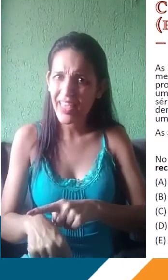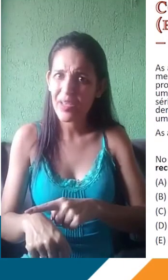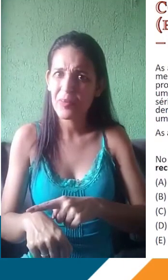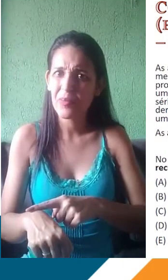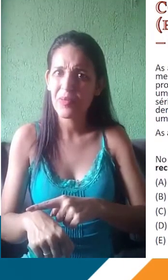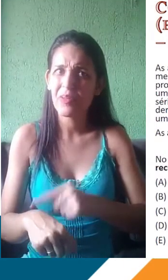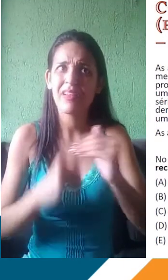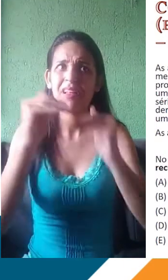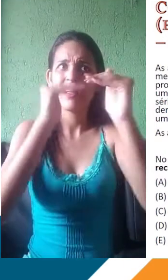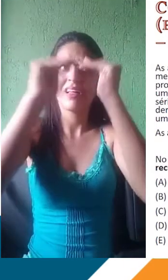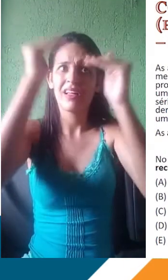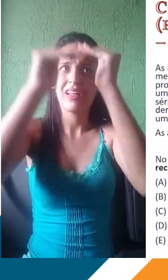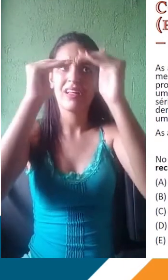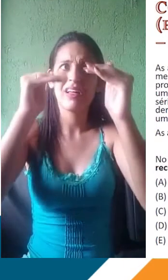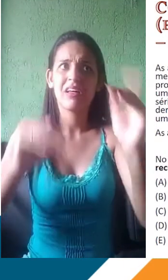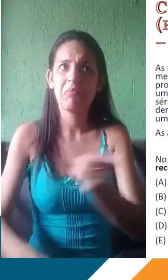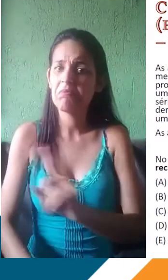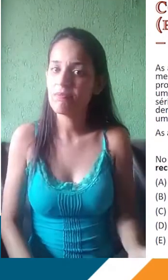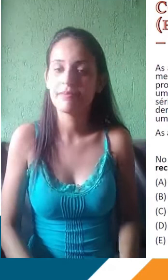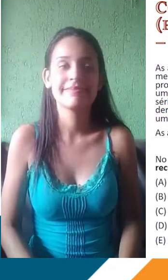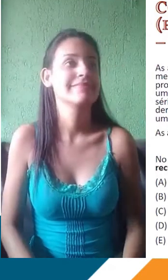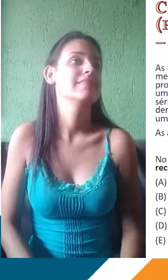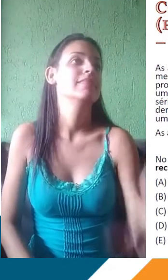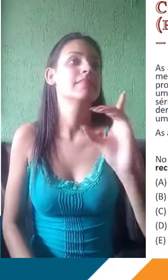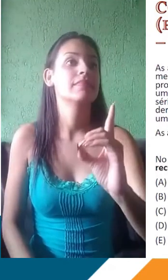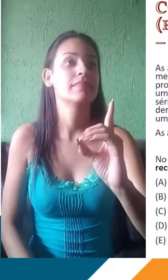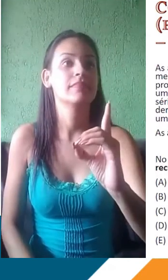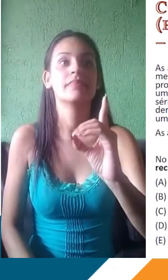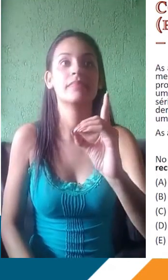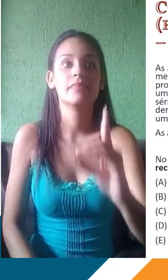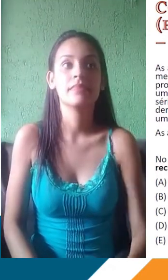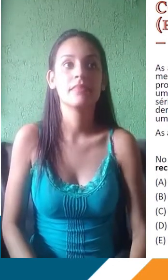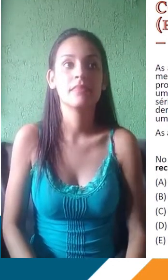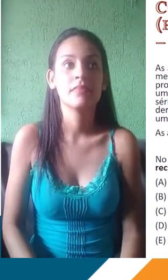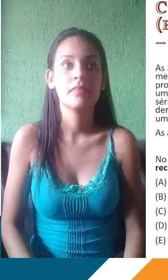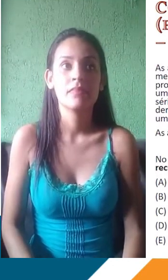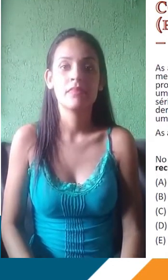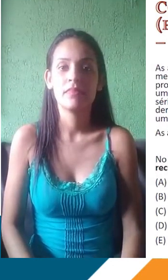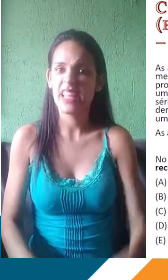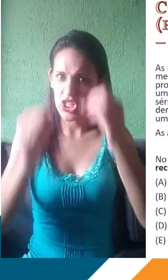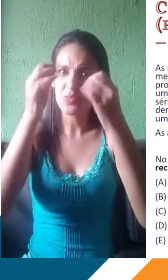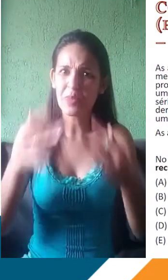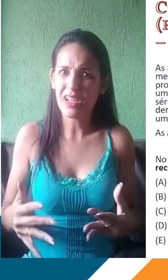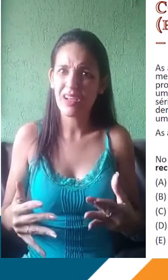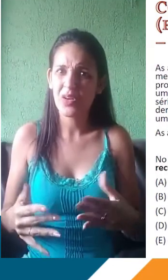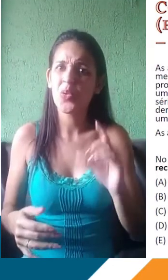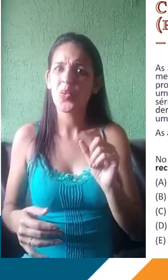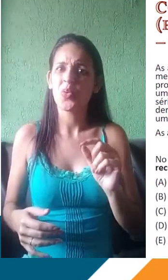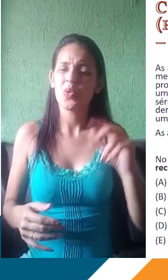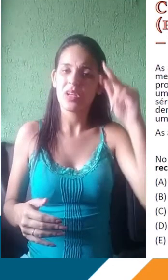coesão sequencial, não referencial. Letra D, complementar a descrição também ocorre no